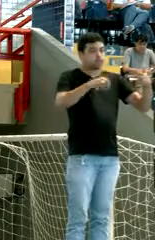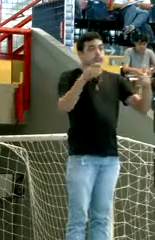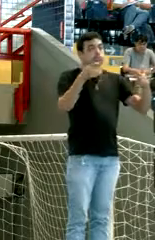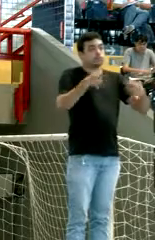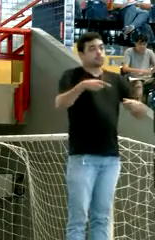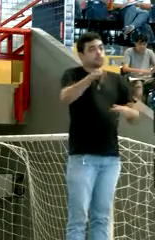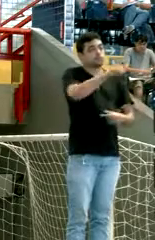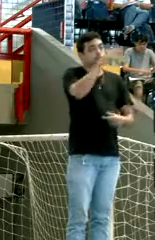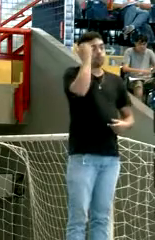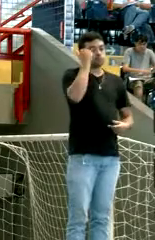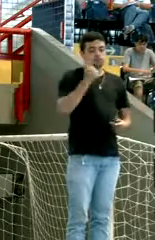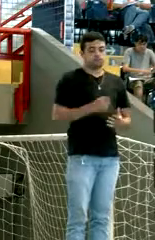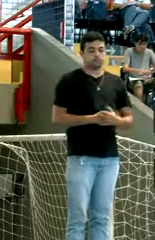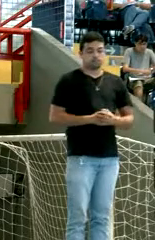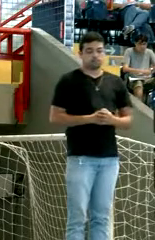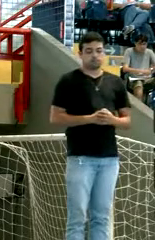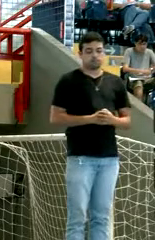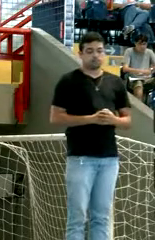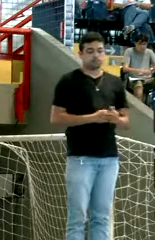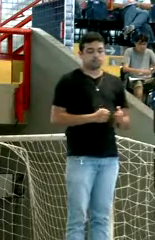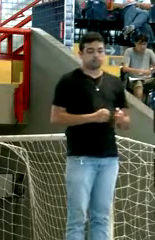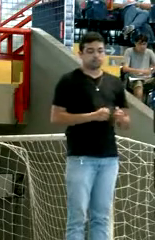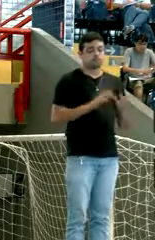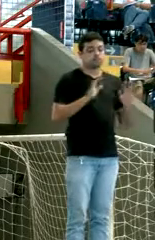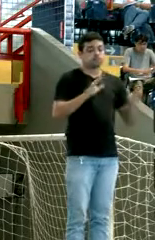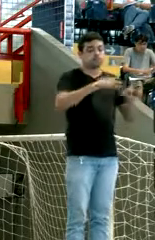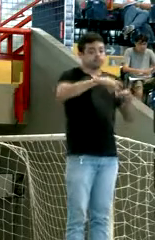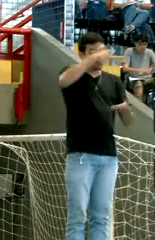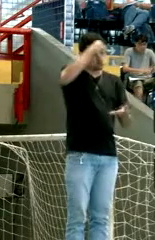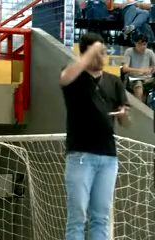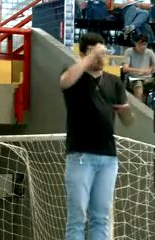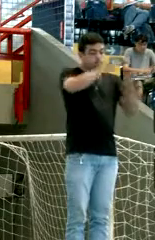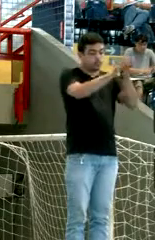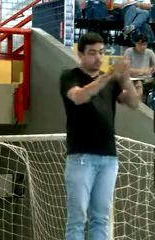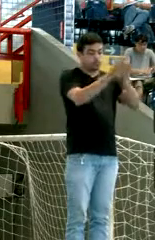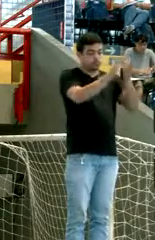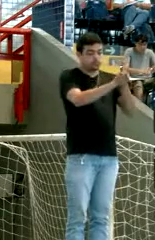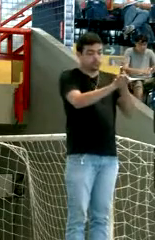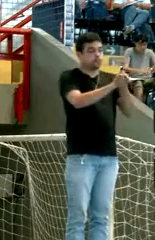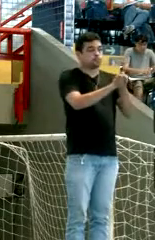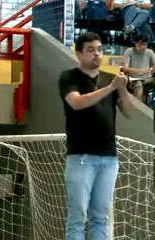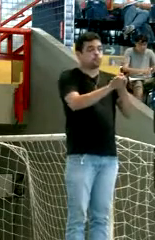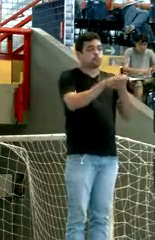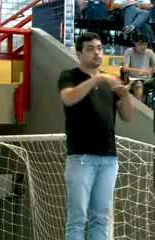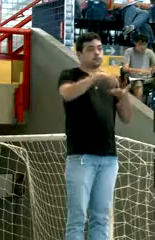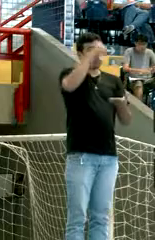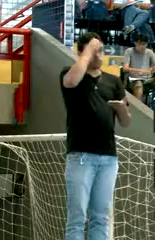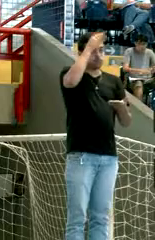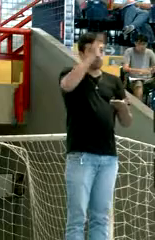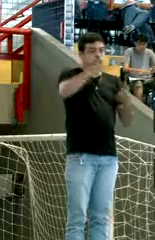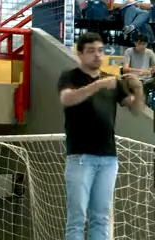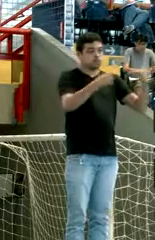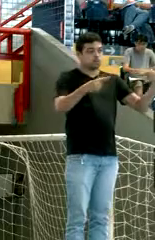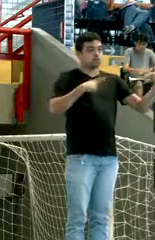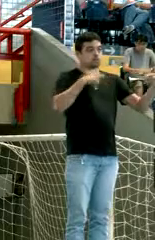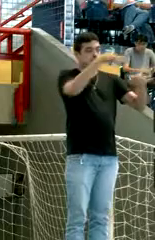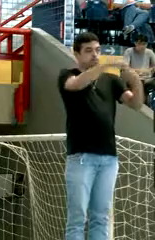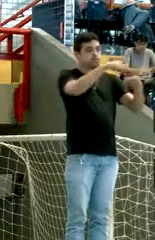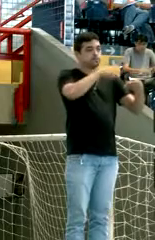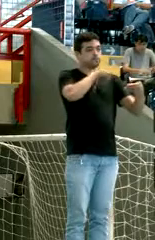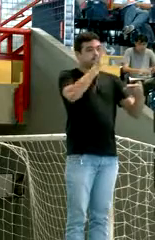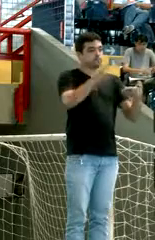gente. Prosseguindo, teoria sobre a arte. Isso aqui já se encontra na apostila de vocês,